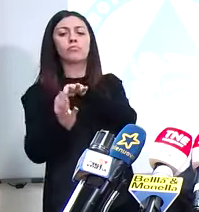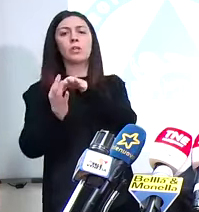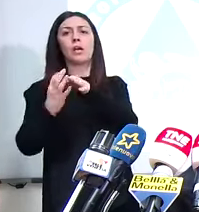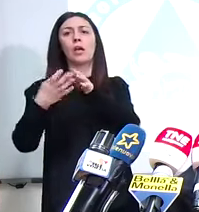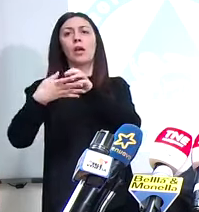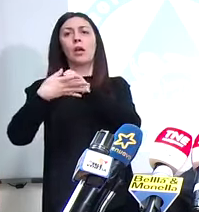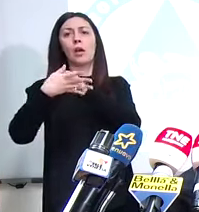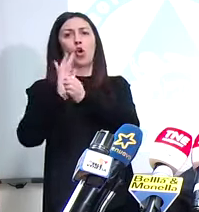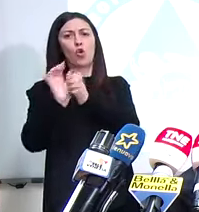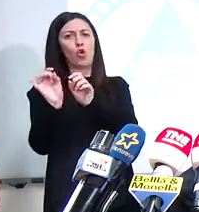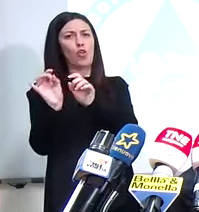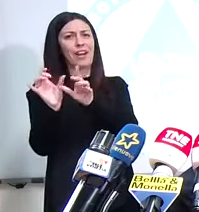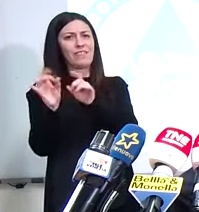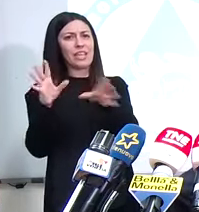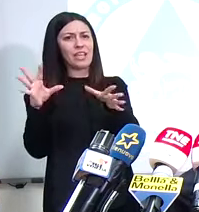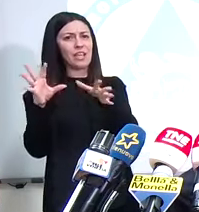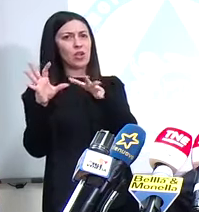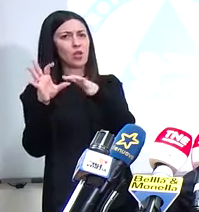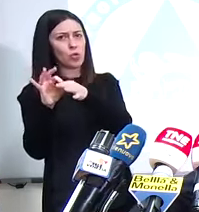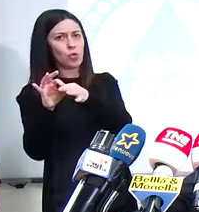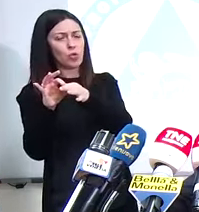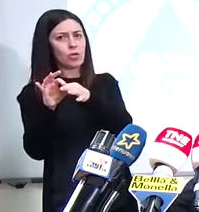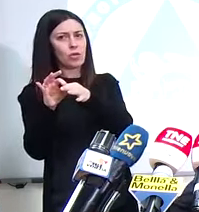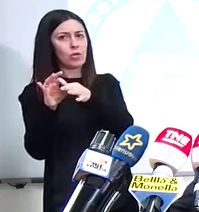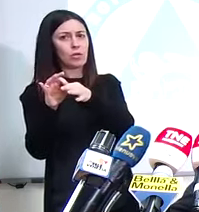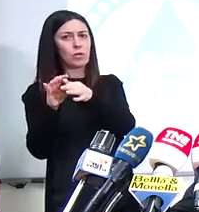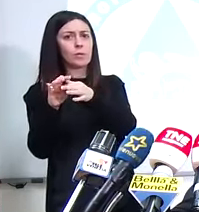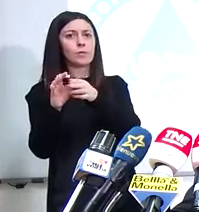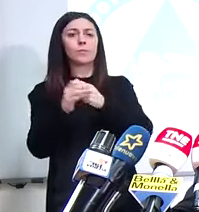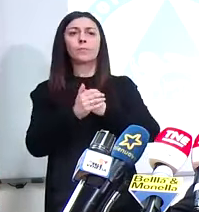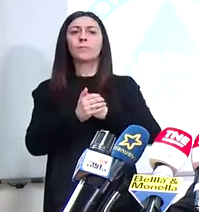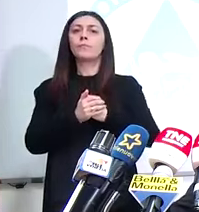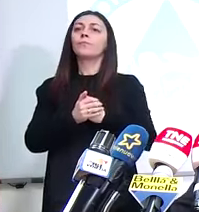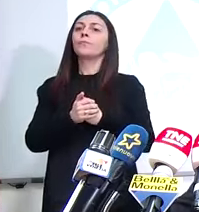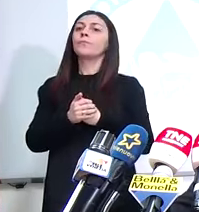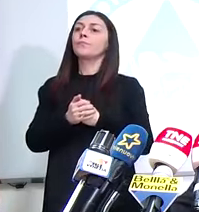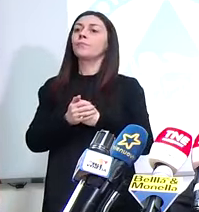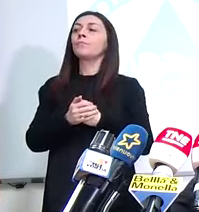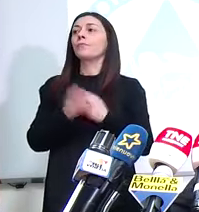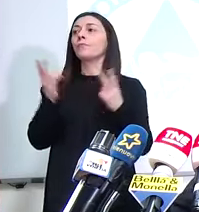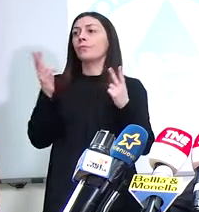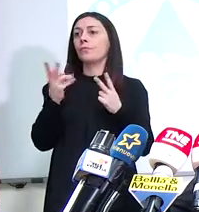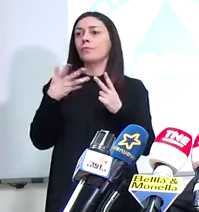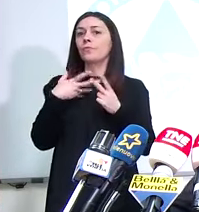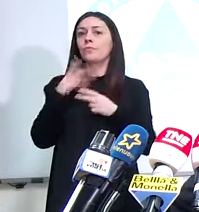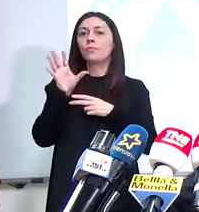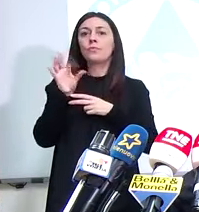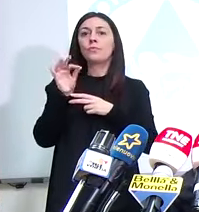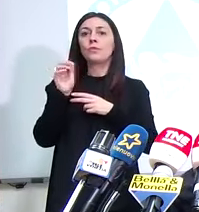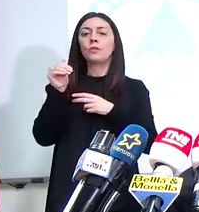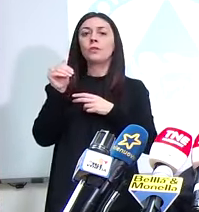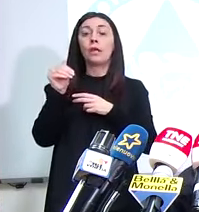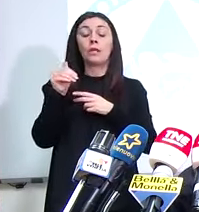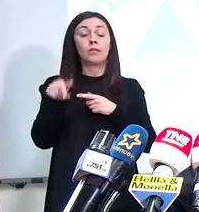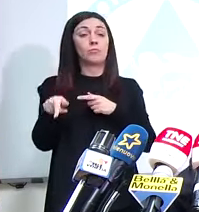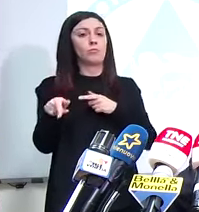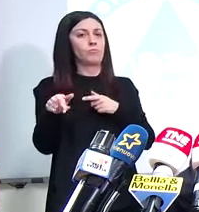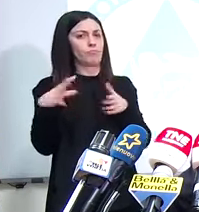serata io ve l'ho detto in tempi non sospetti due giorni fa che c'è questo tema dei 50.000 infettate in israele dei bimbi